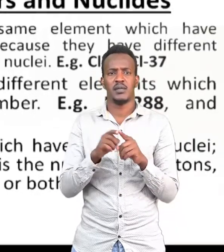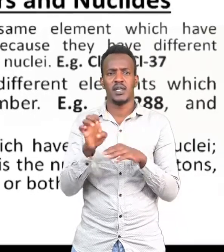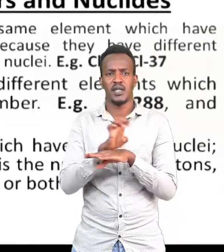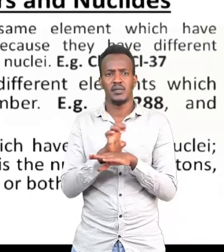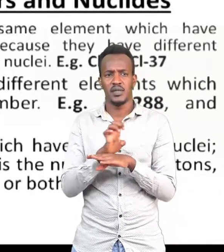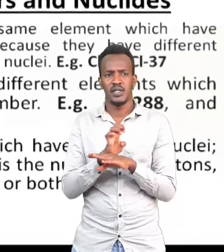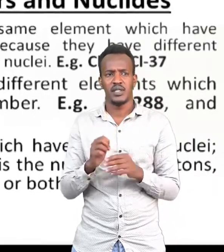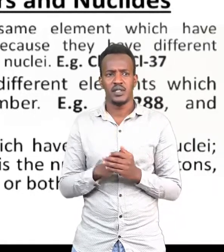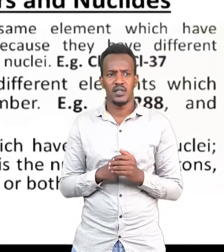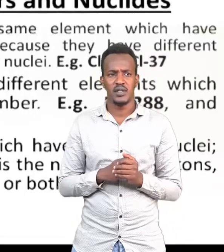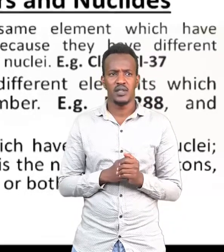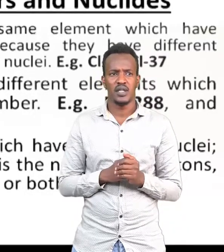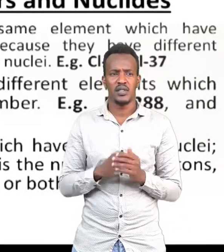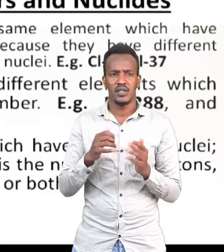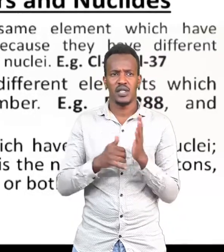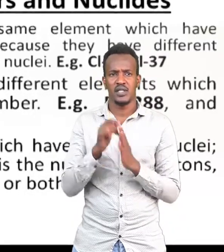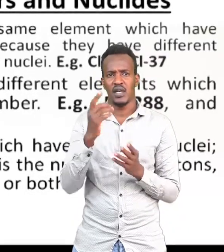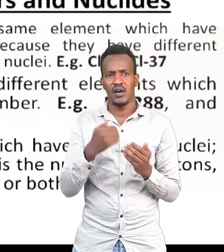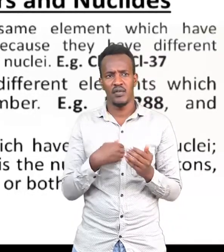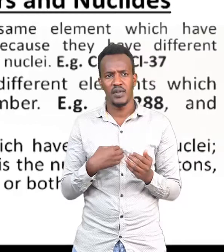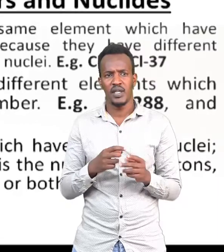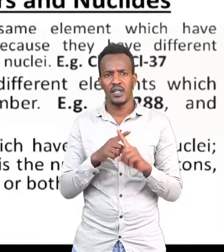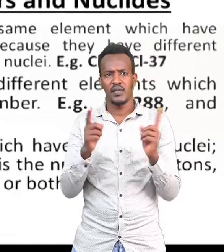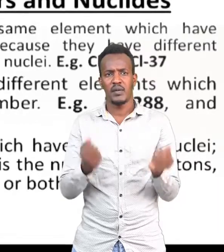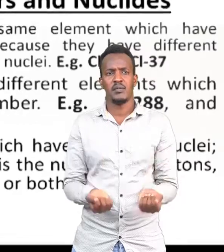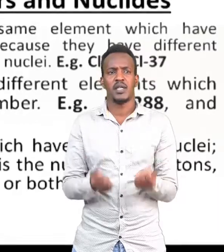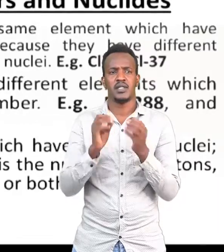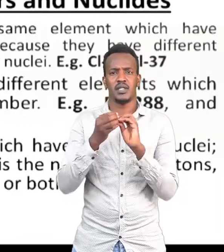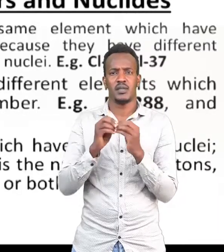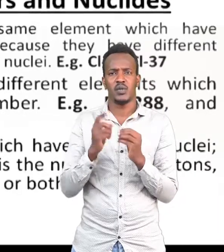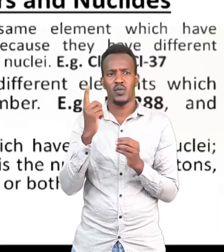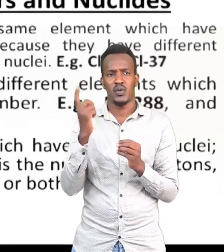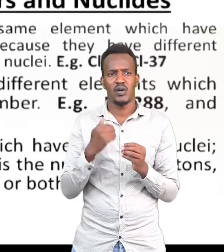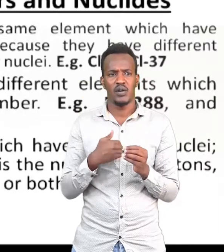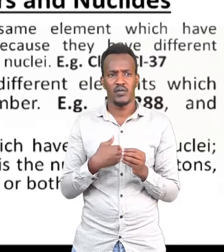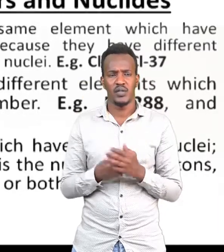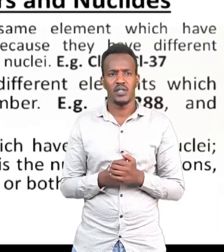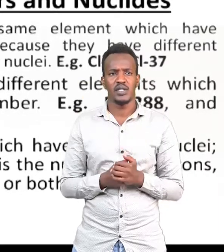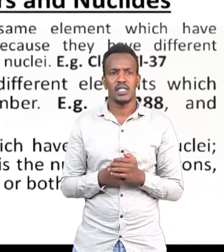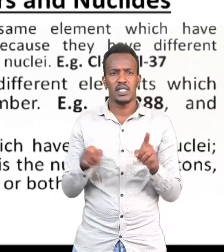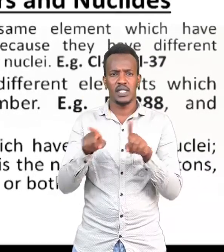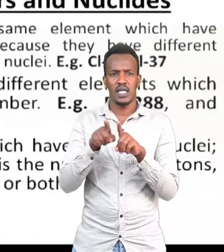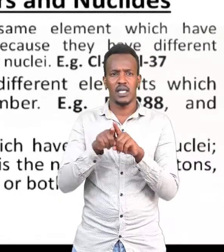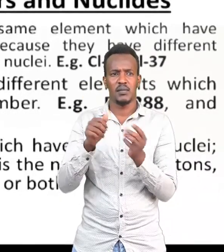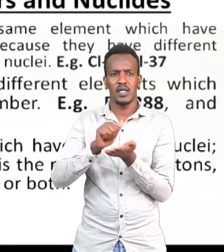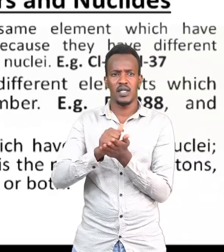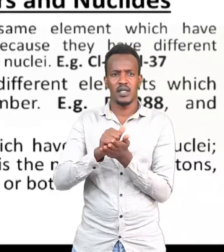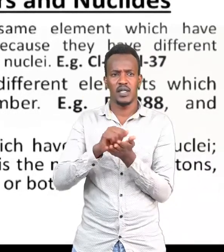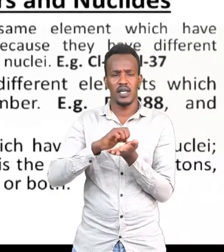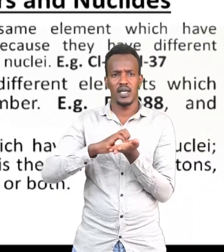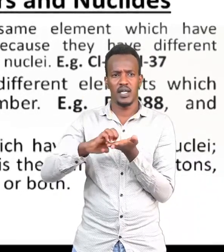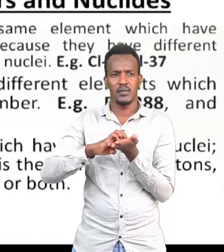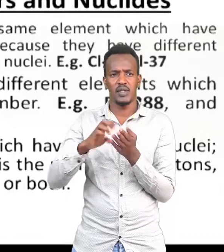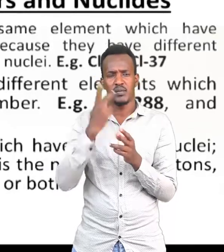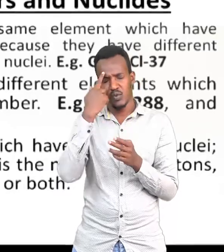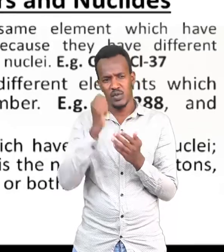same element markaasi ah kuwa soo different mass number markaasi waxa weyaan mass number-koodu kala duwan yahay maradi same element yihiin atomic numberkii waa same laakiin